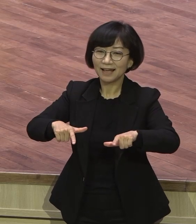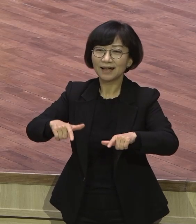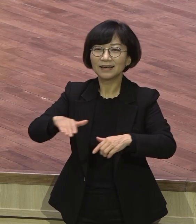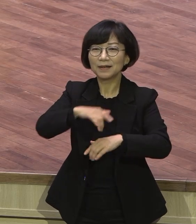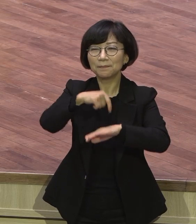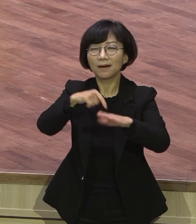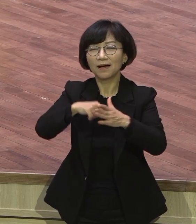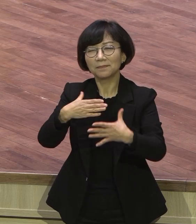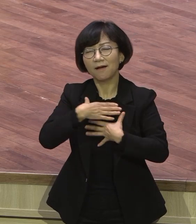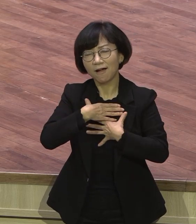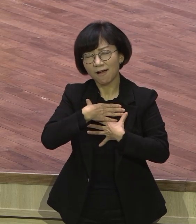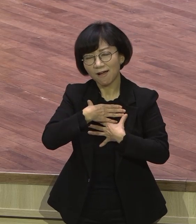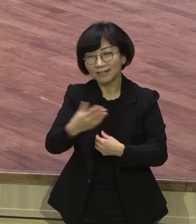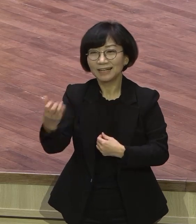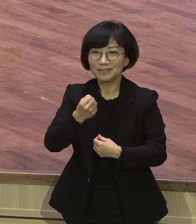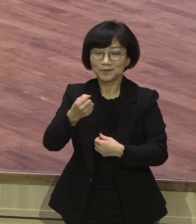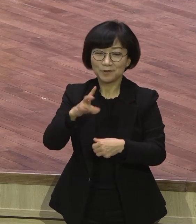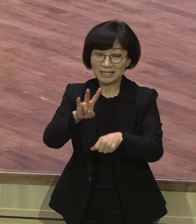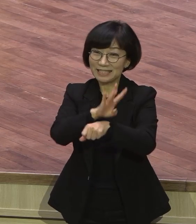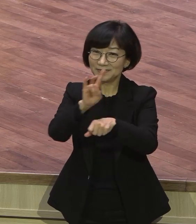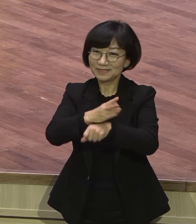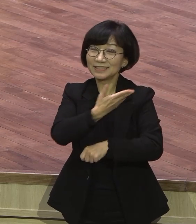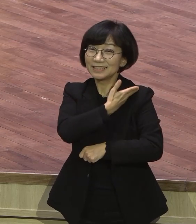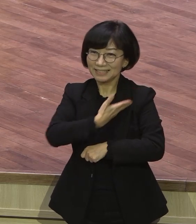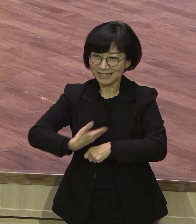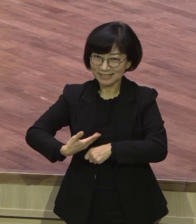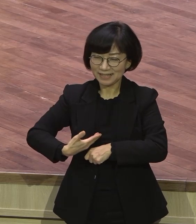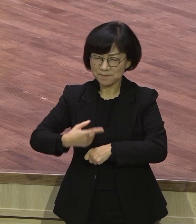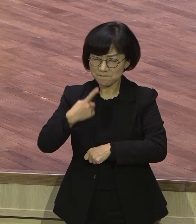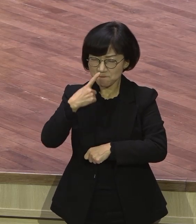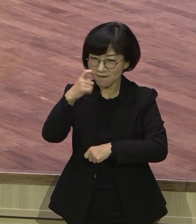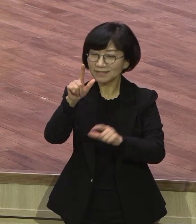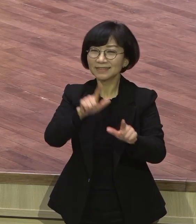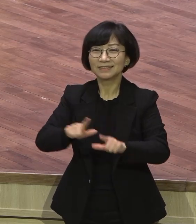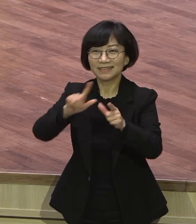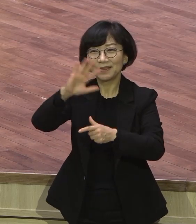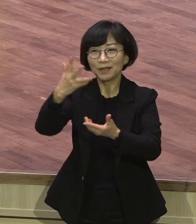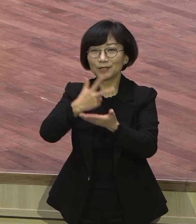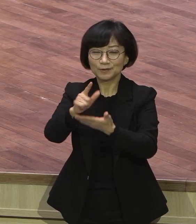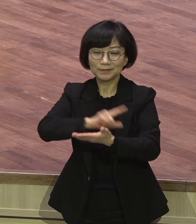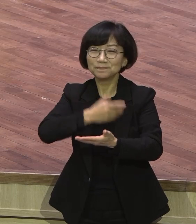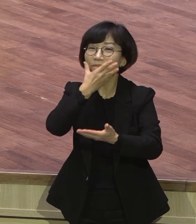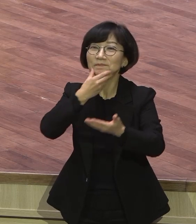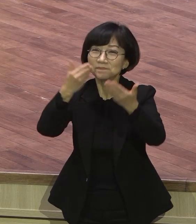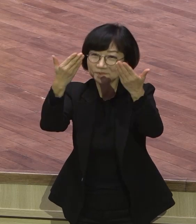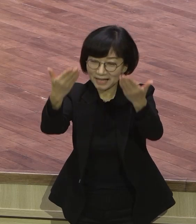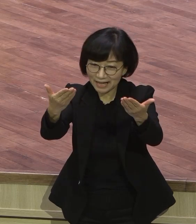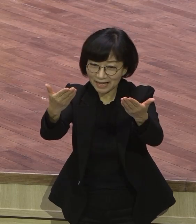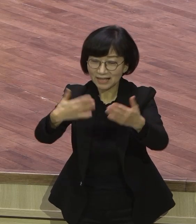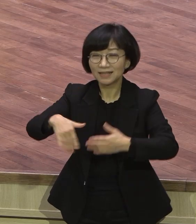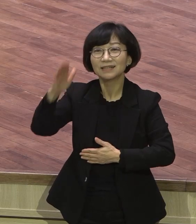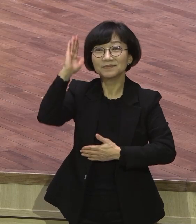누리면서 이십사 제자로 멋지게 비상하시기를 지엄으로 축복합니다 결론